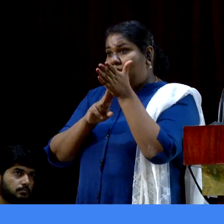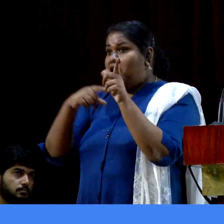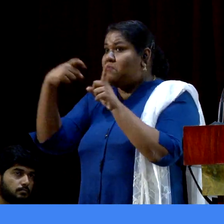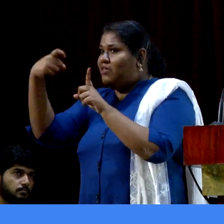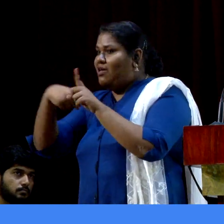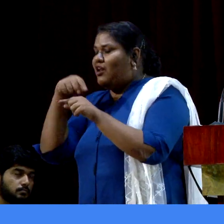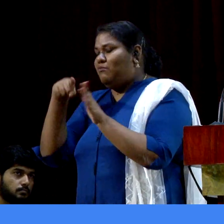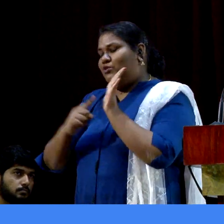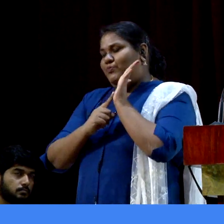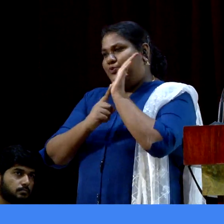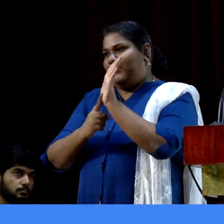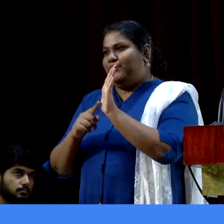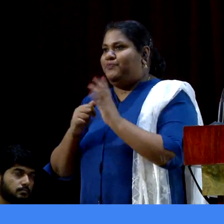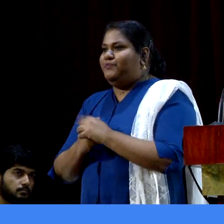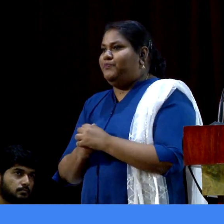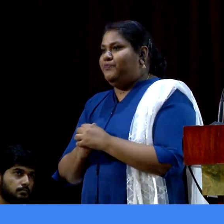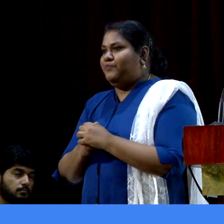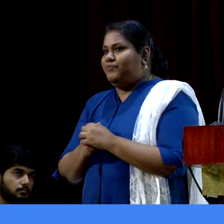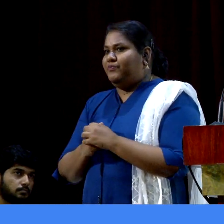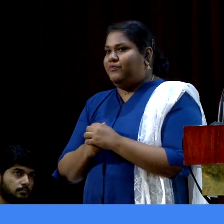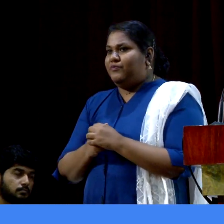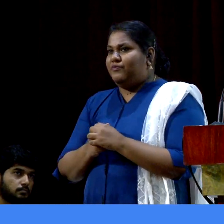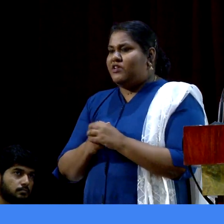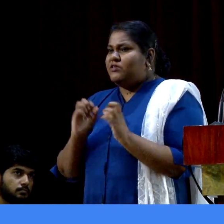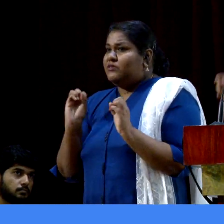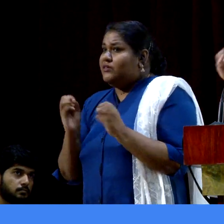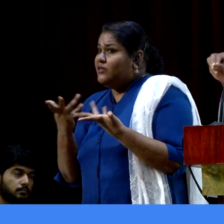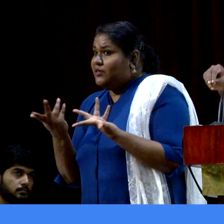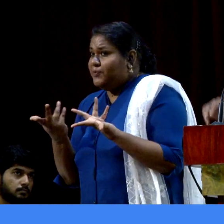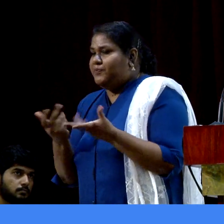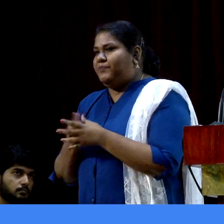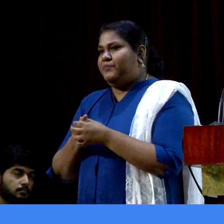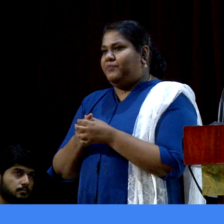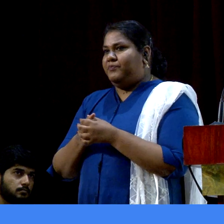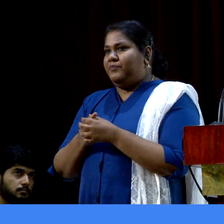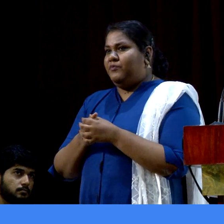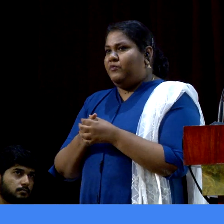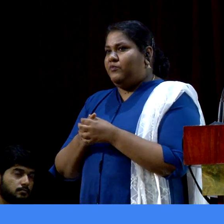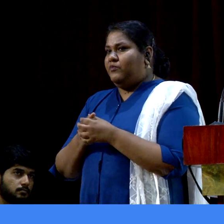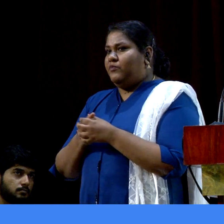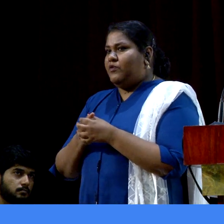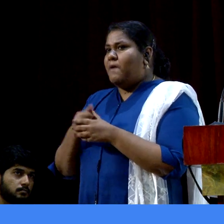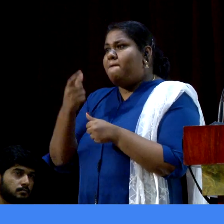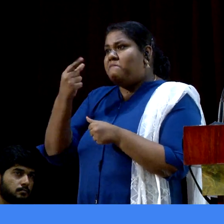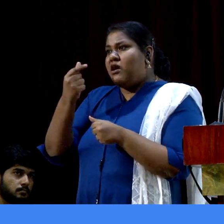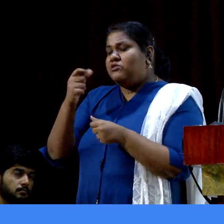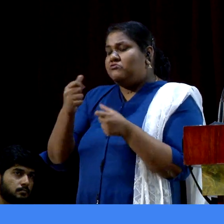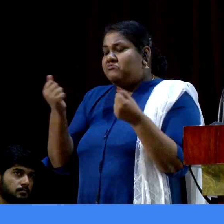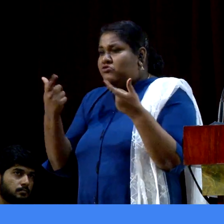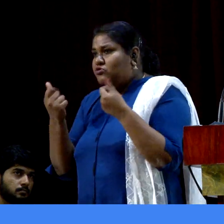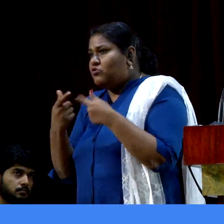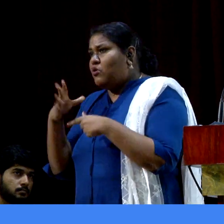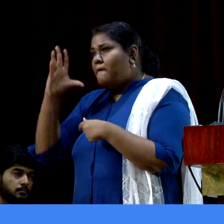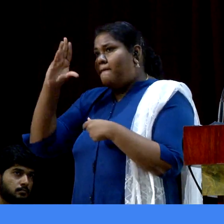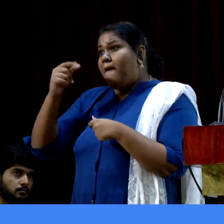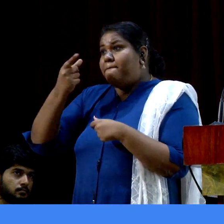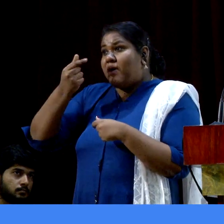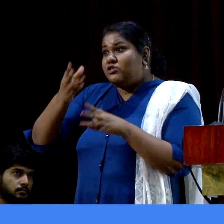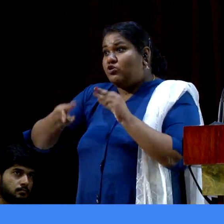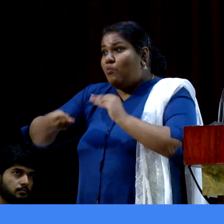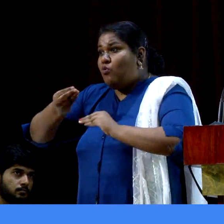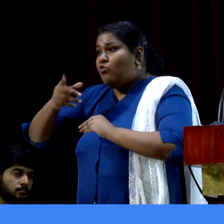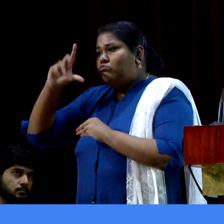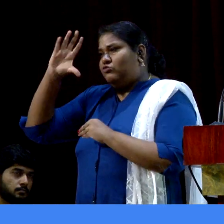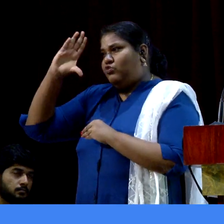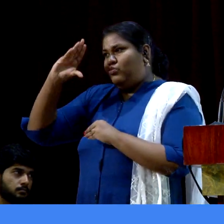வரலாறு மறைக்க முடியாது. முதலில் குத்தகையினுடைய அளவை குறைக்கப்பட்டது. குத்தகையே